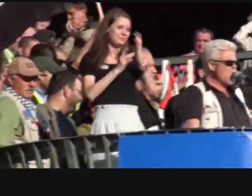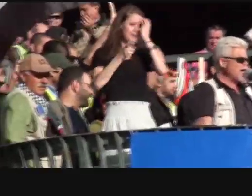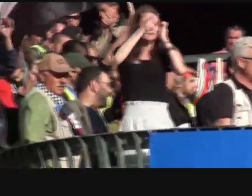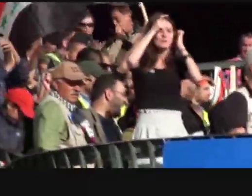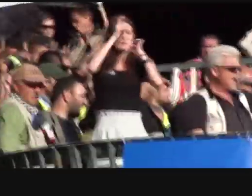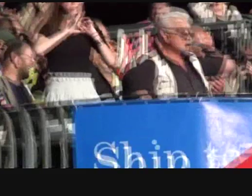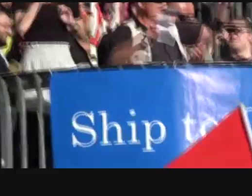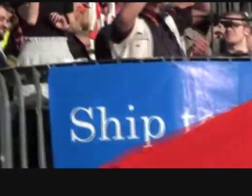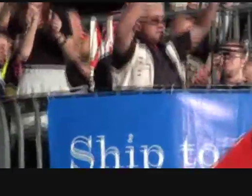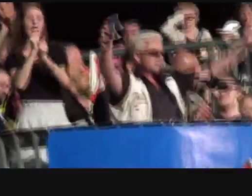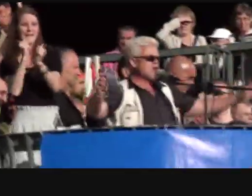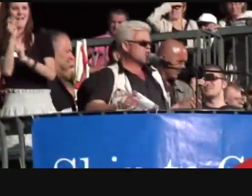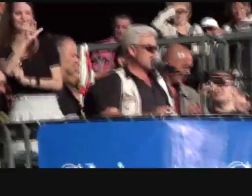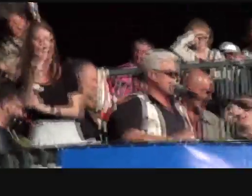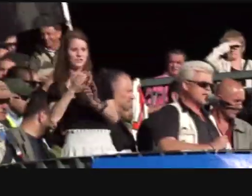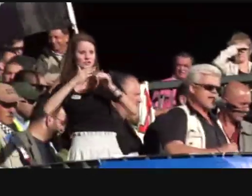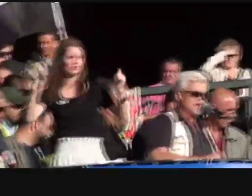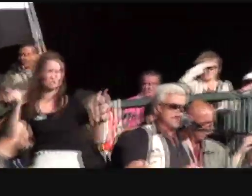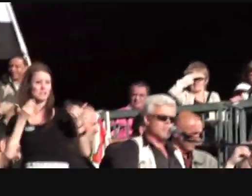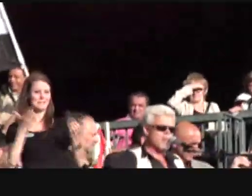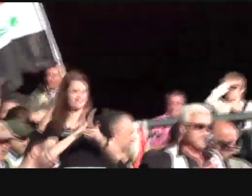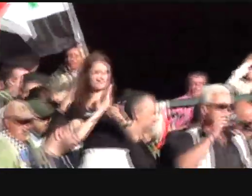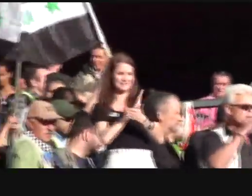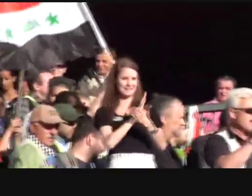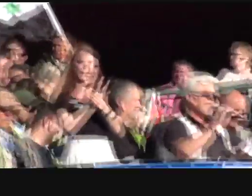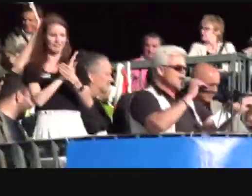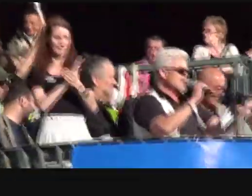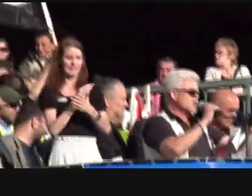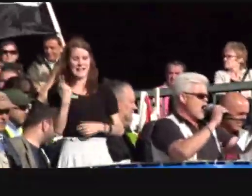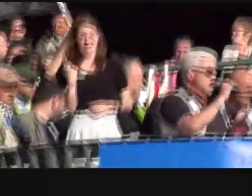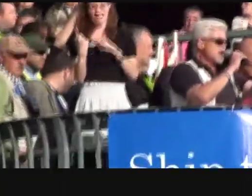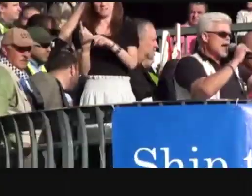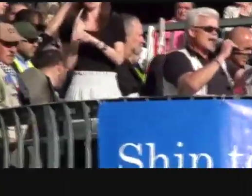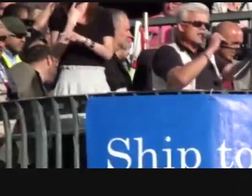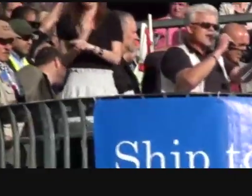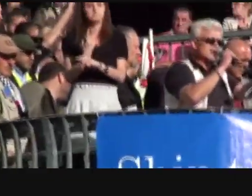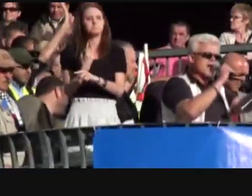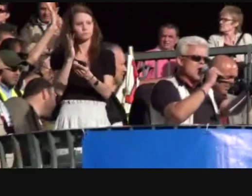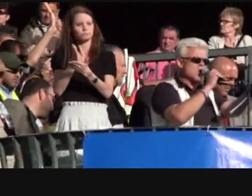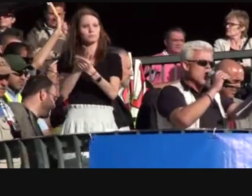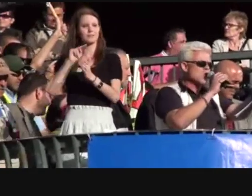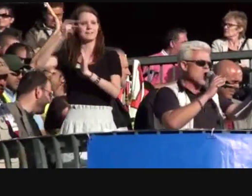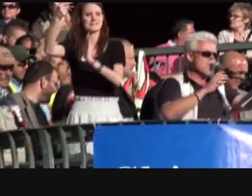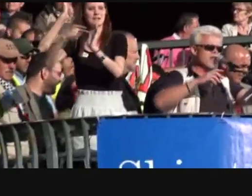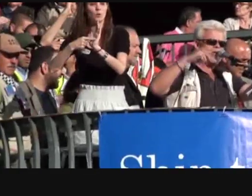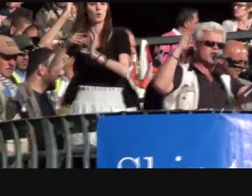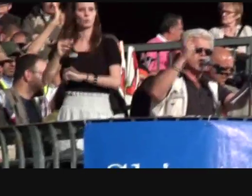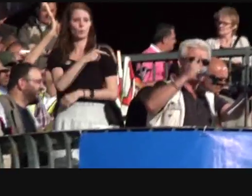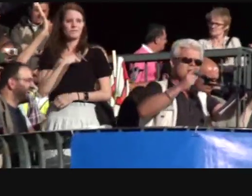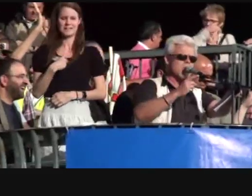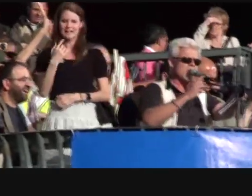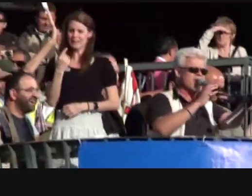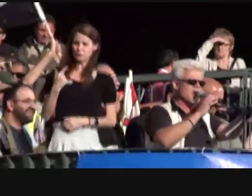fanns det två ledare i den största dagstidningen. Den ena sa att nästa gång kommer vi